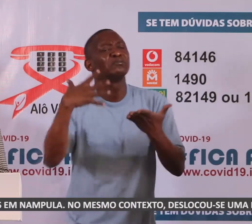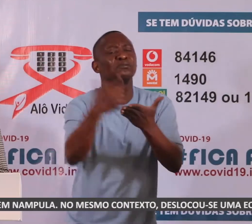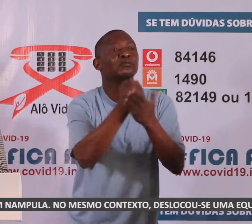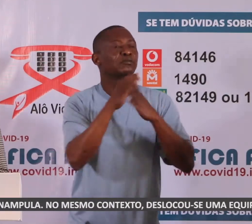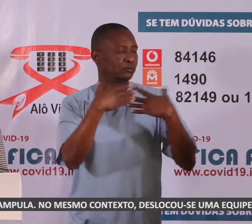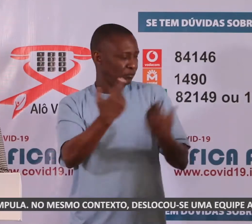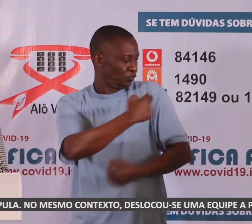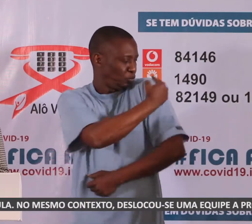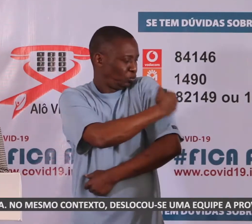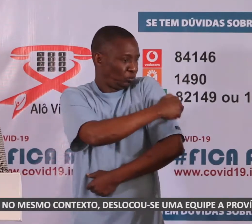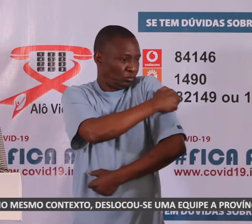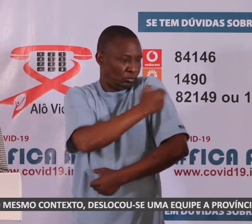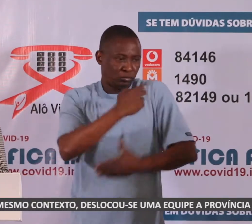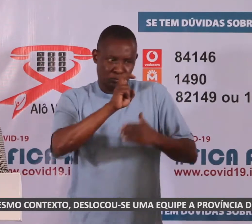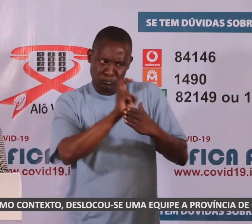sanitárias.